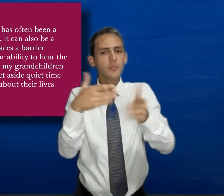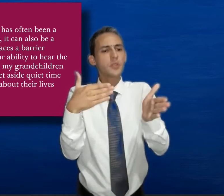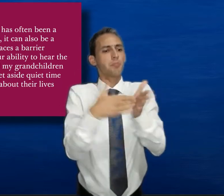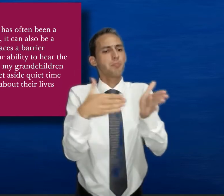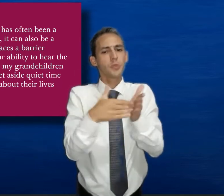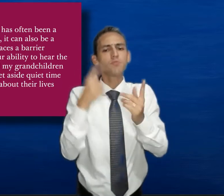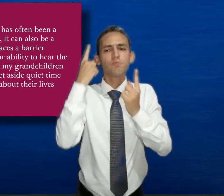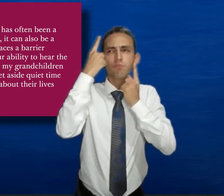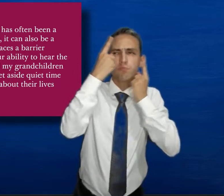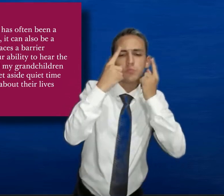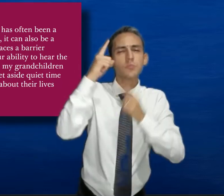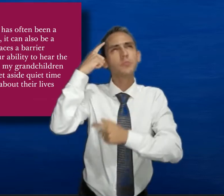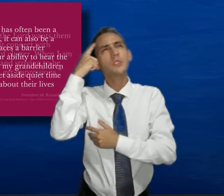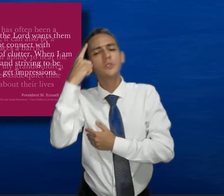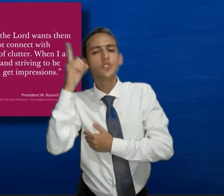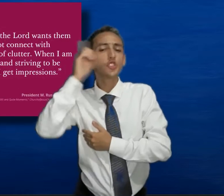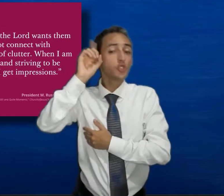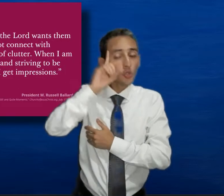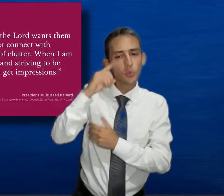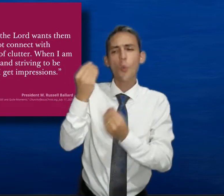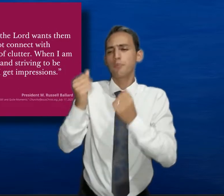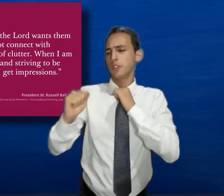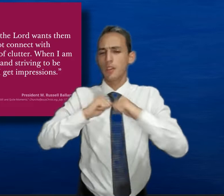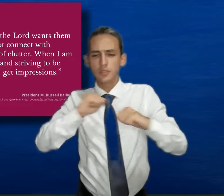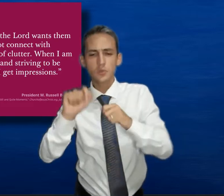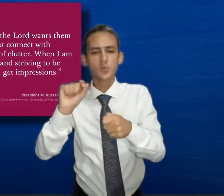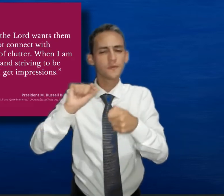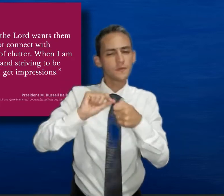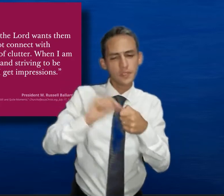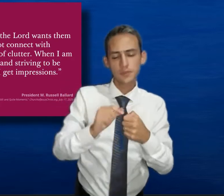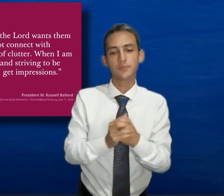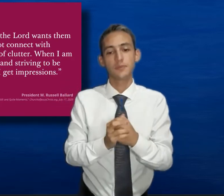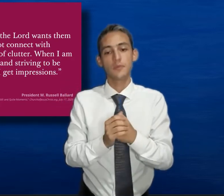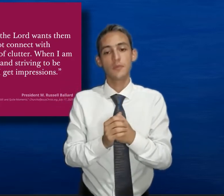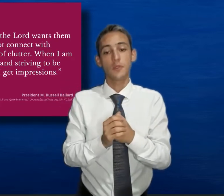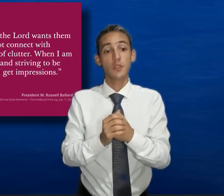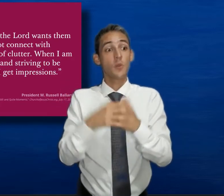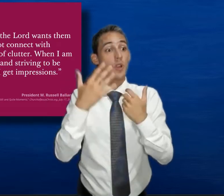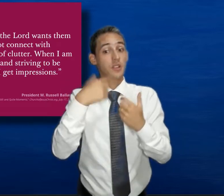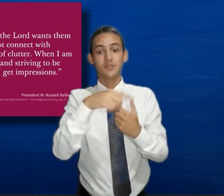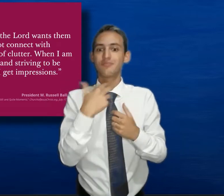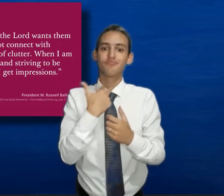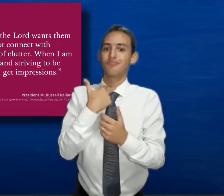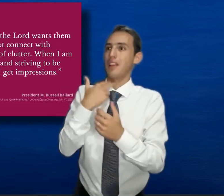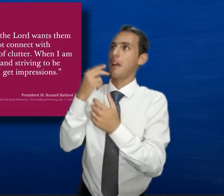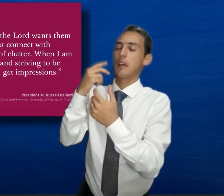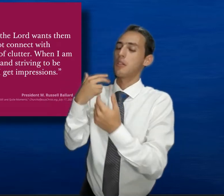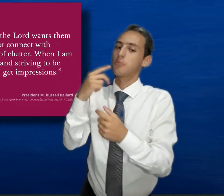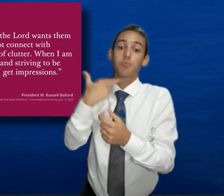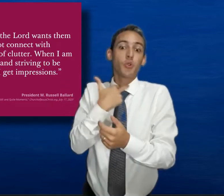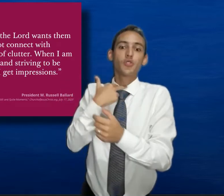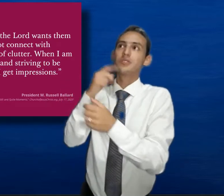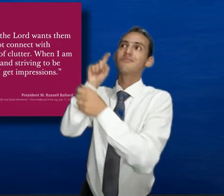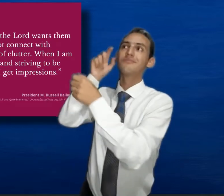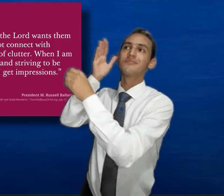de tranquilidade para pensar na vida e ponderar o que o Senhor quer que eles façam. Você não pode conectar-se com